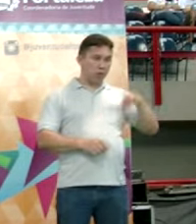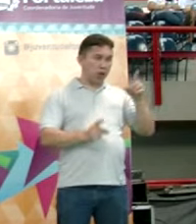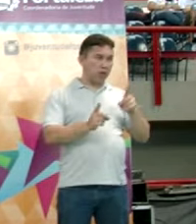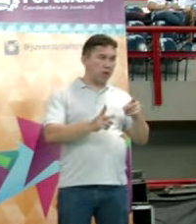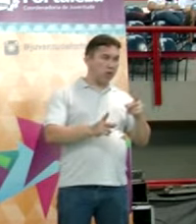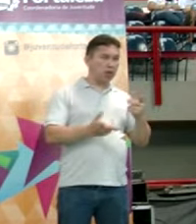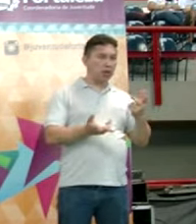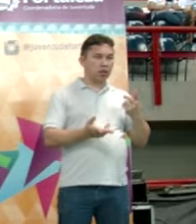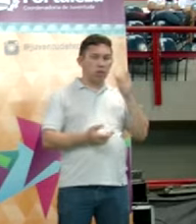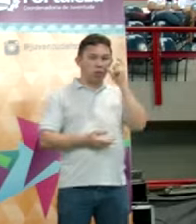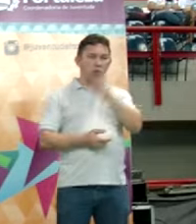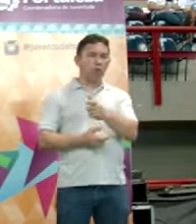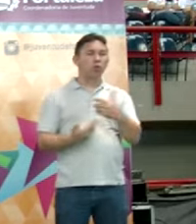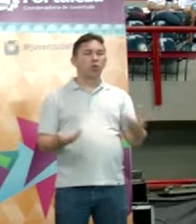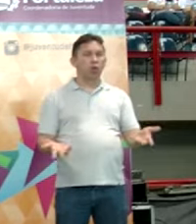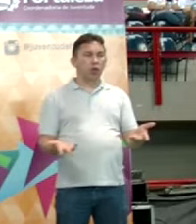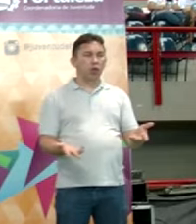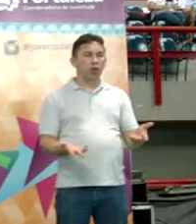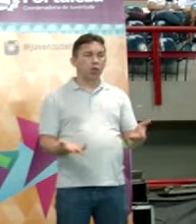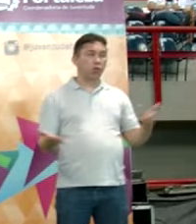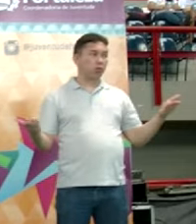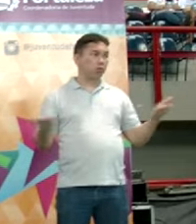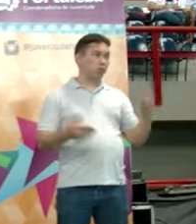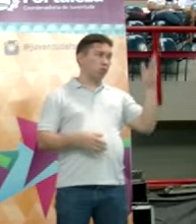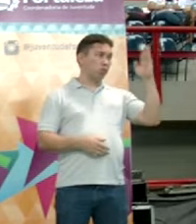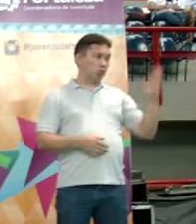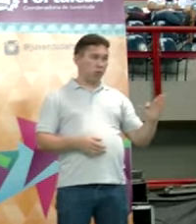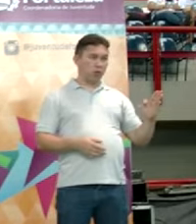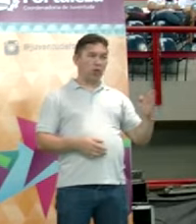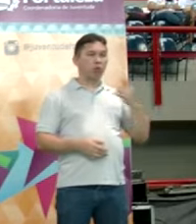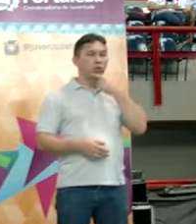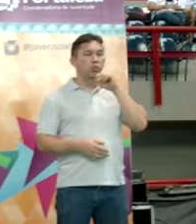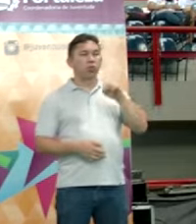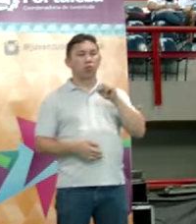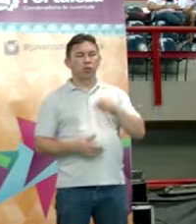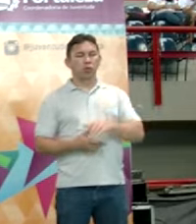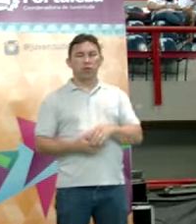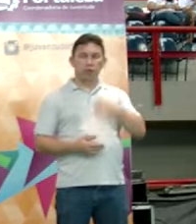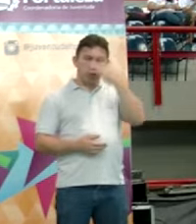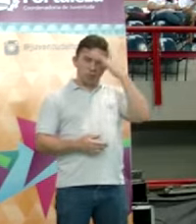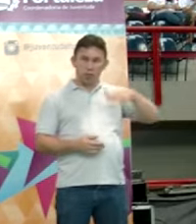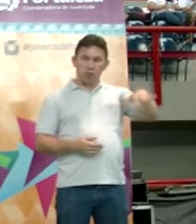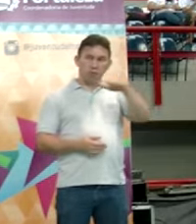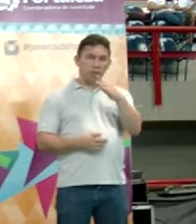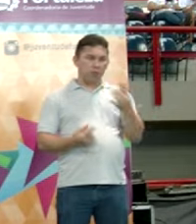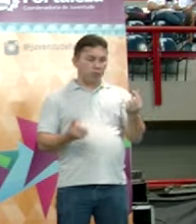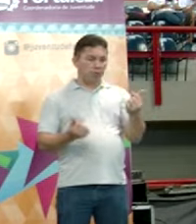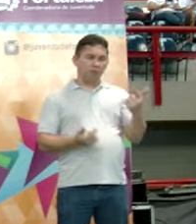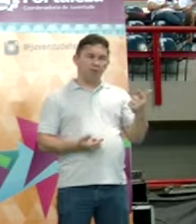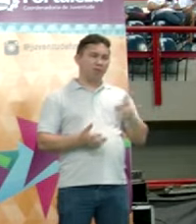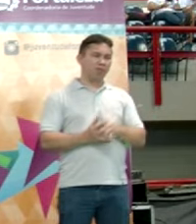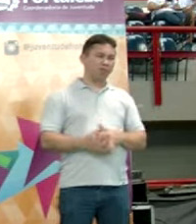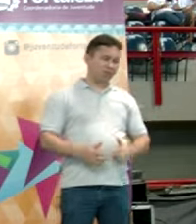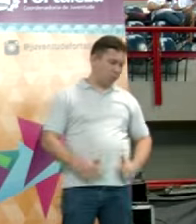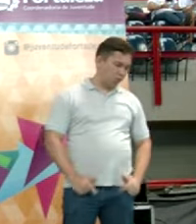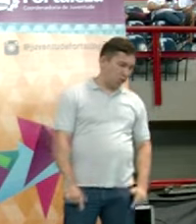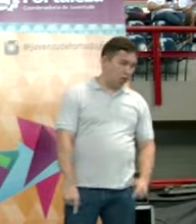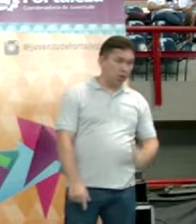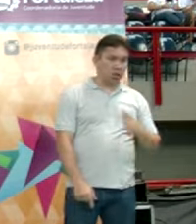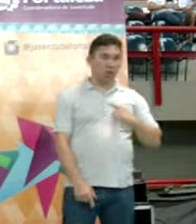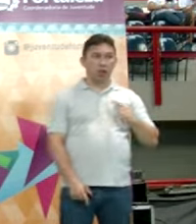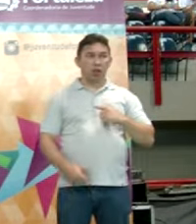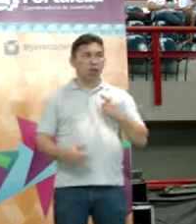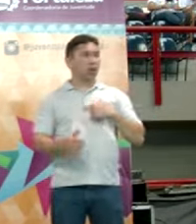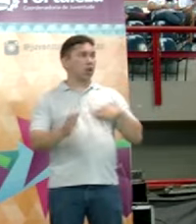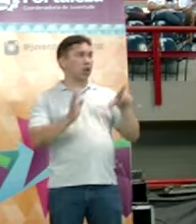procura? O que está ocorrendo hoje no Brasil é isso, né? A galera não tem dinheiro para comprar, as mercadorias estão